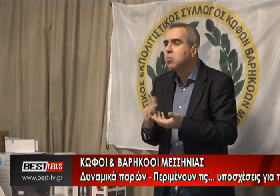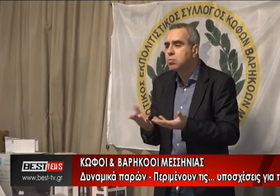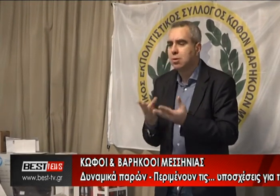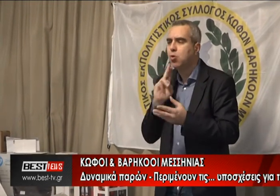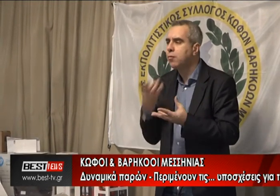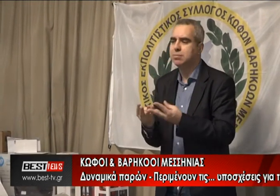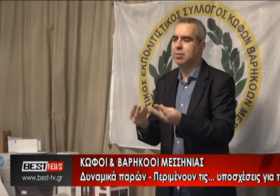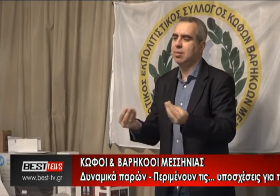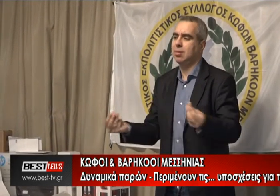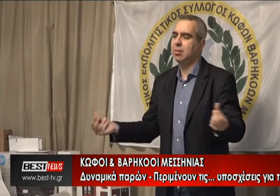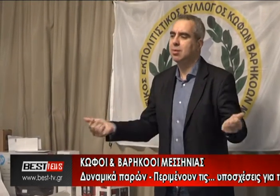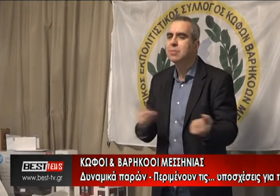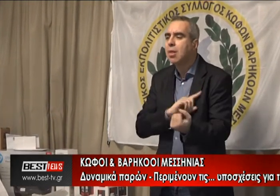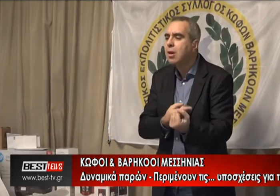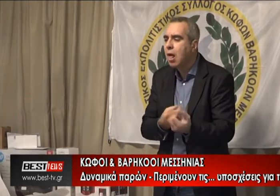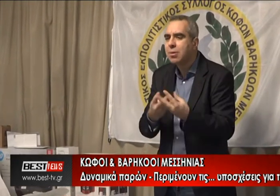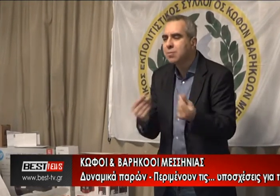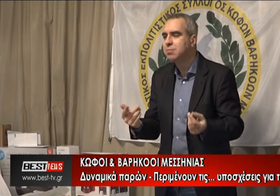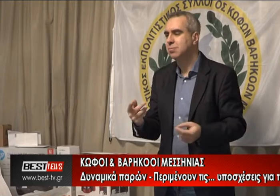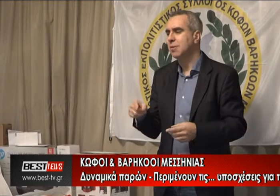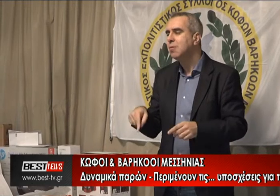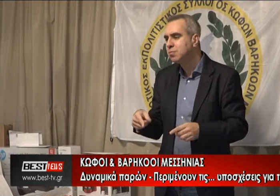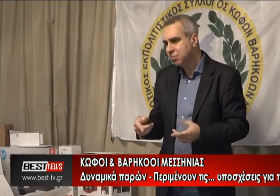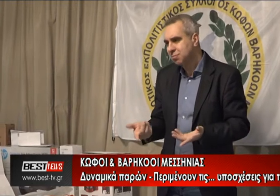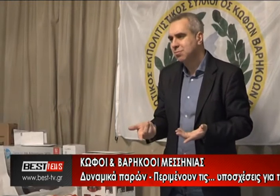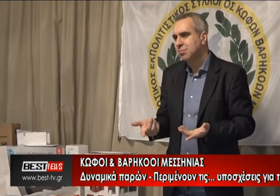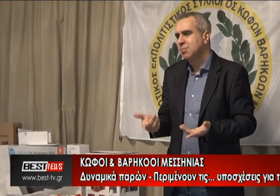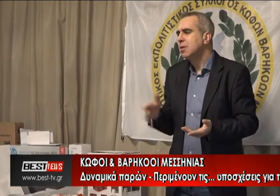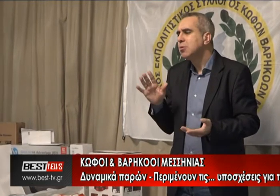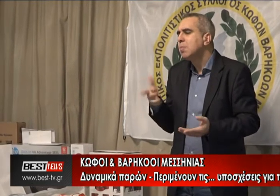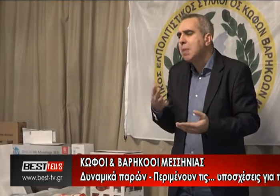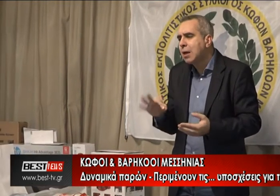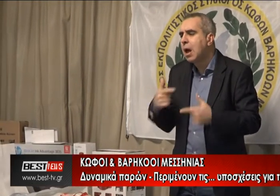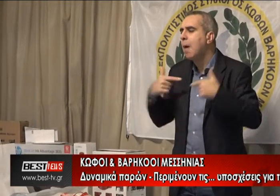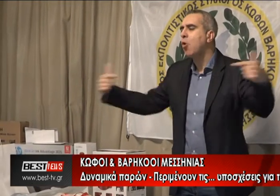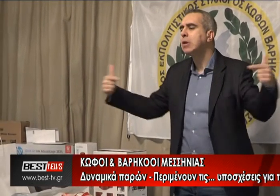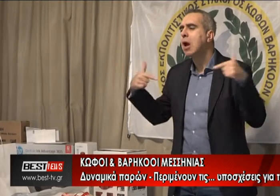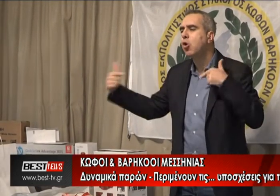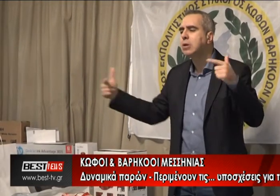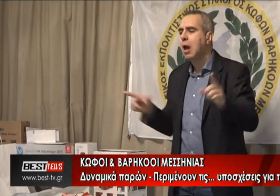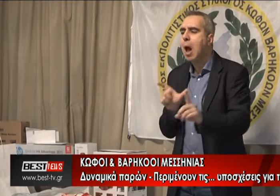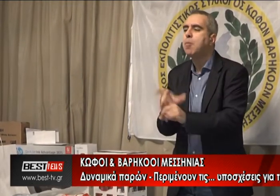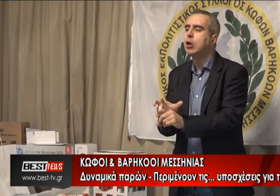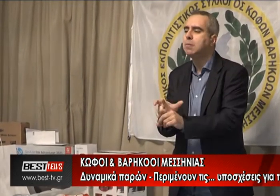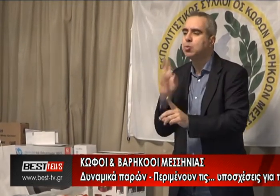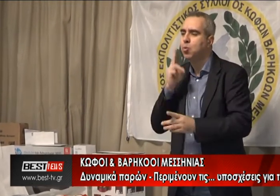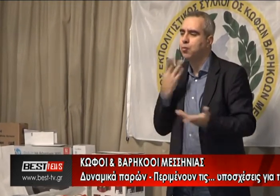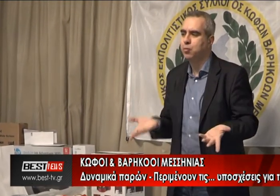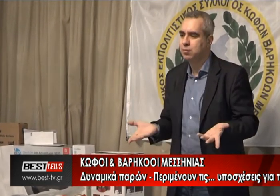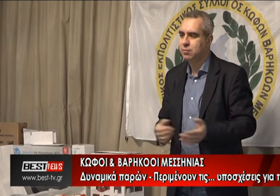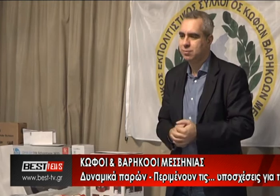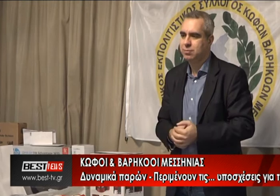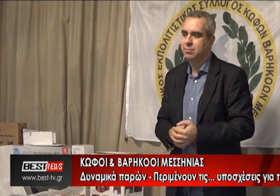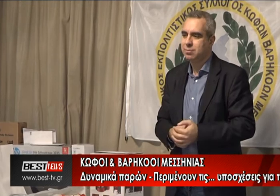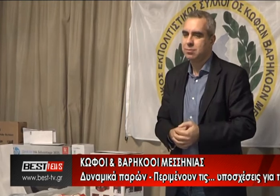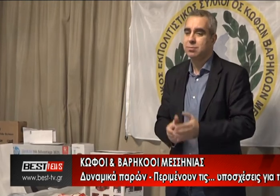μια στέγη. Υπάρχουν πολλοί κοχοί εδώ στην περιοχή που χωρίς στέγη δεν μπορούν να